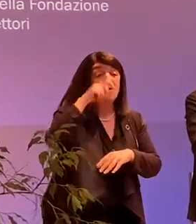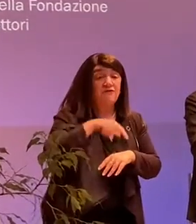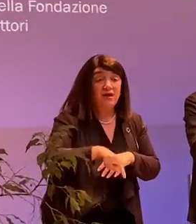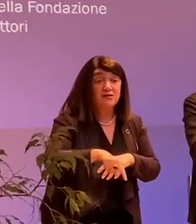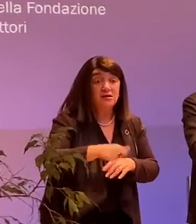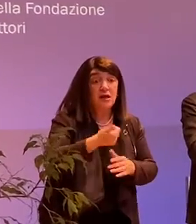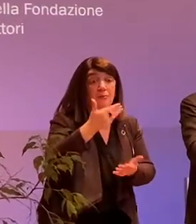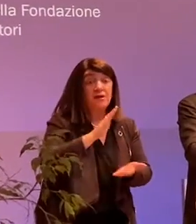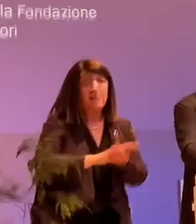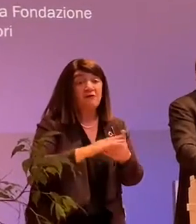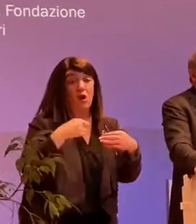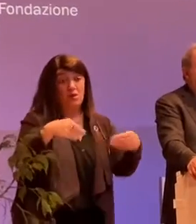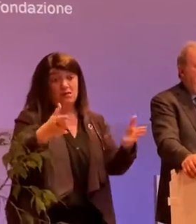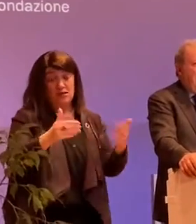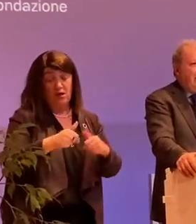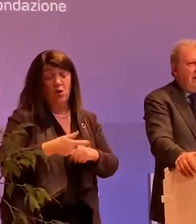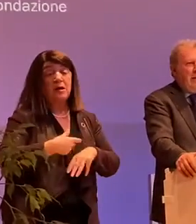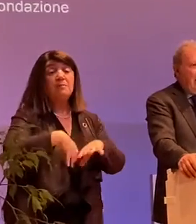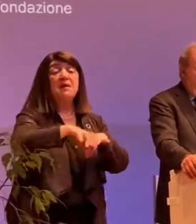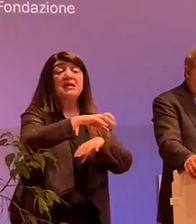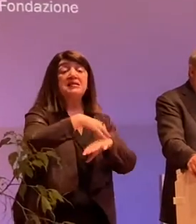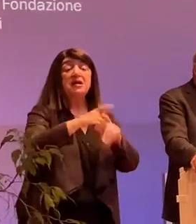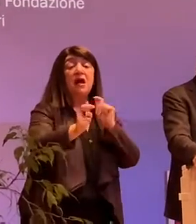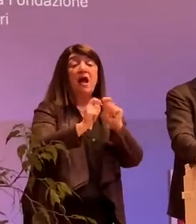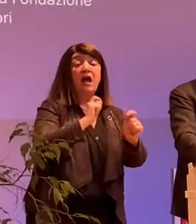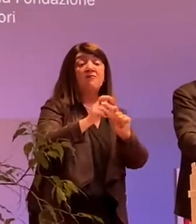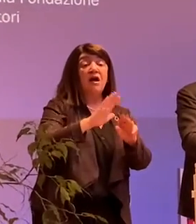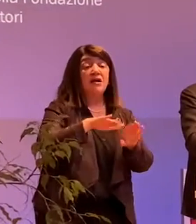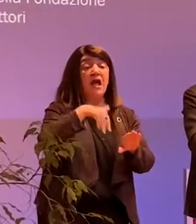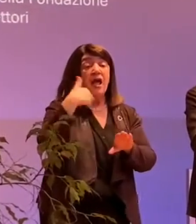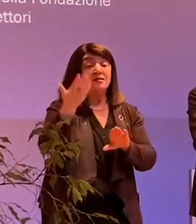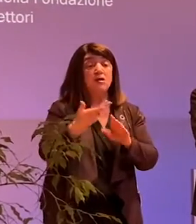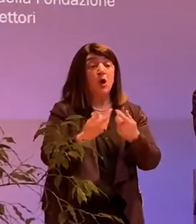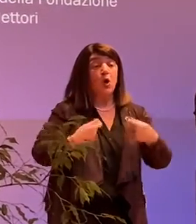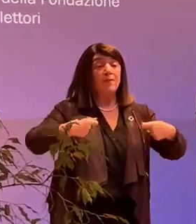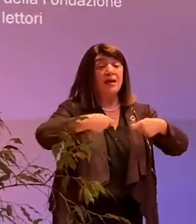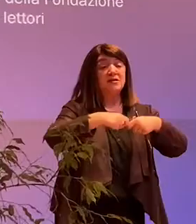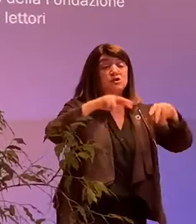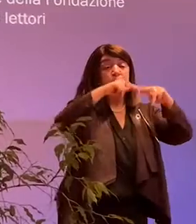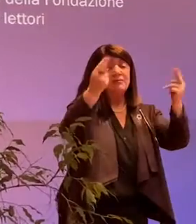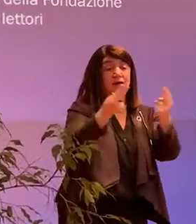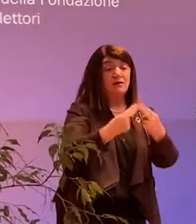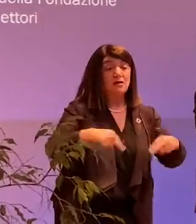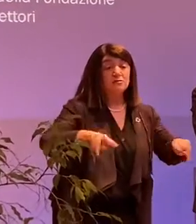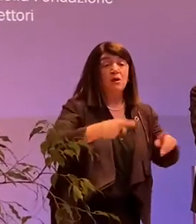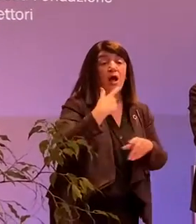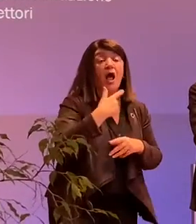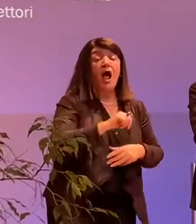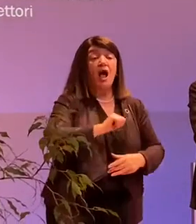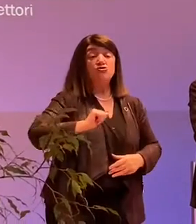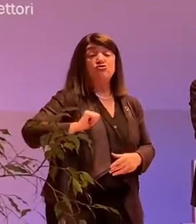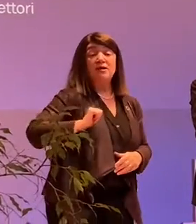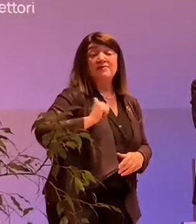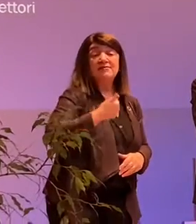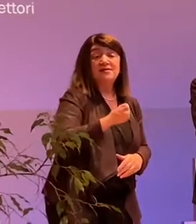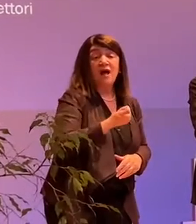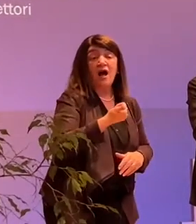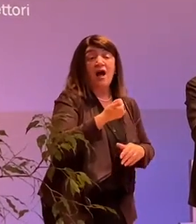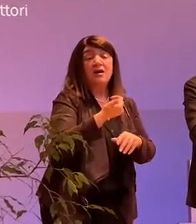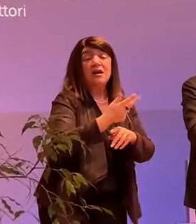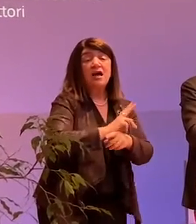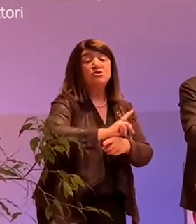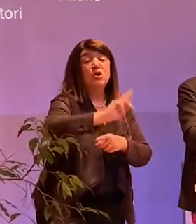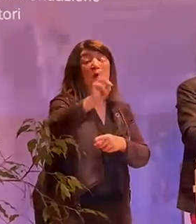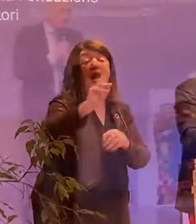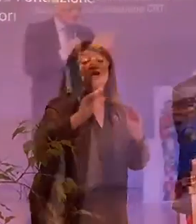a Salone, il Ministero degli Affari Esteri e della Cooperazione Internazionale, l'Agenzia Nazionale Giovani della